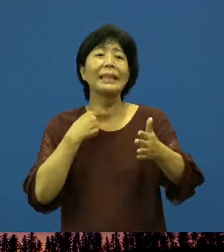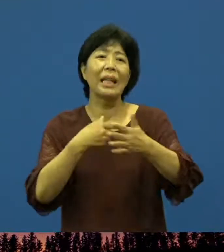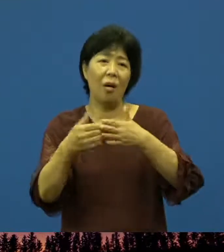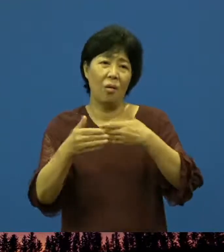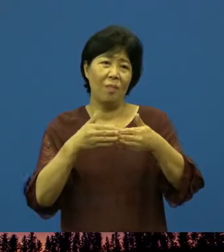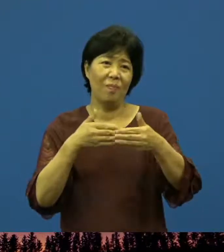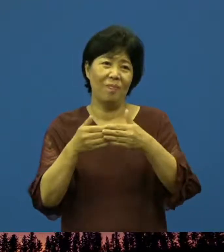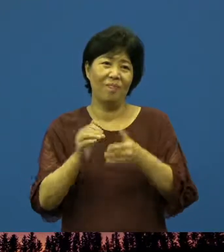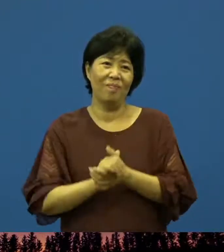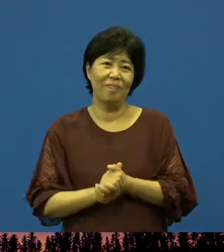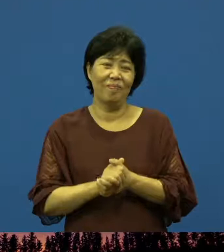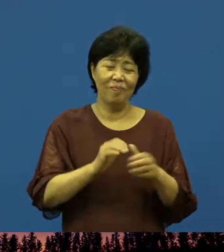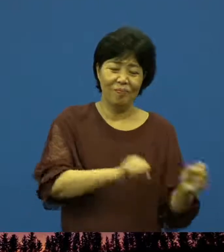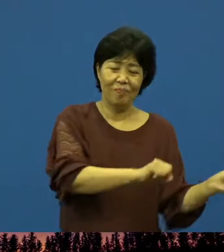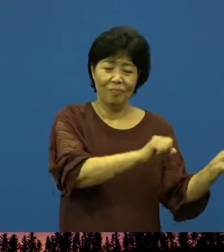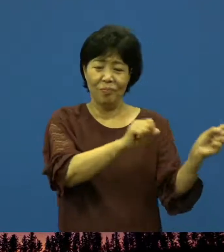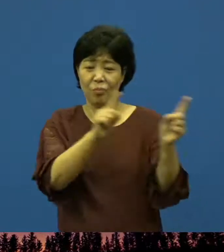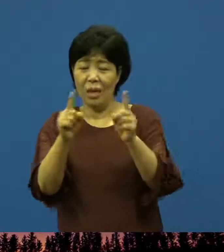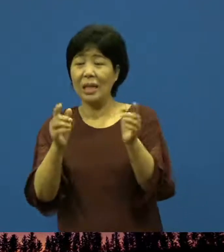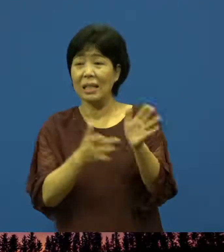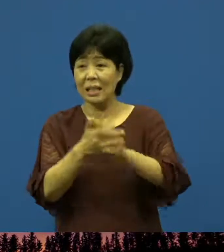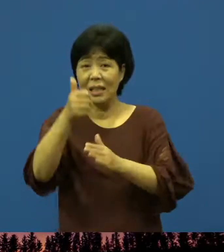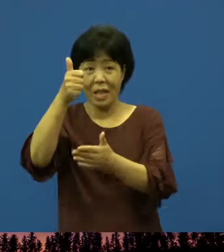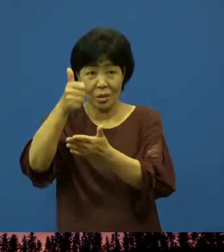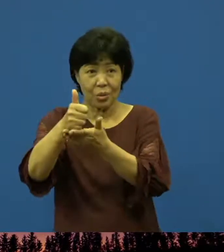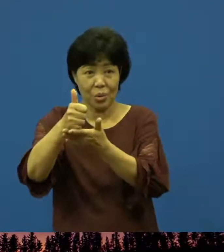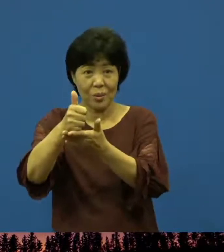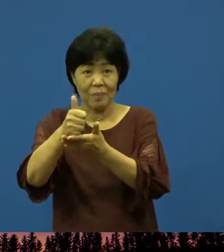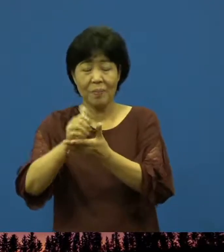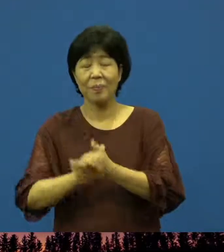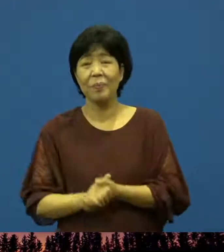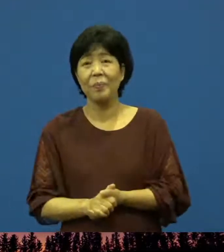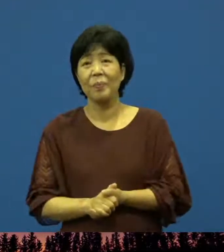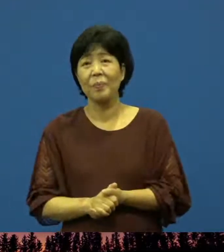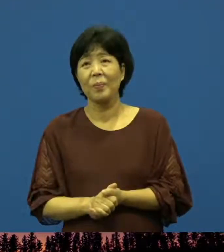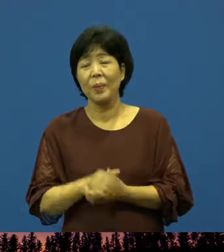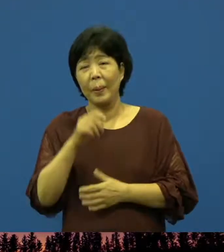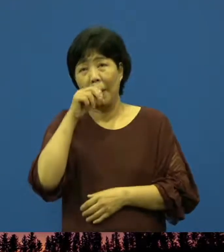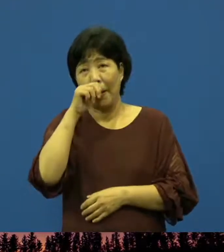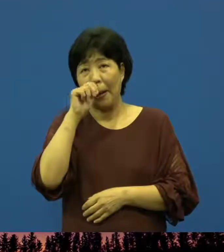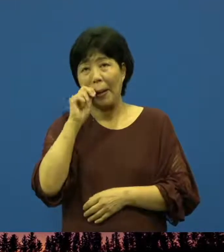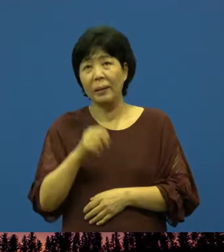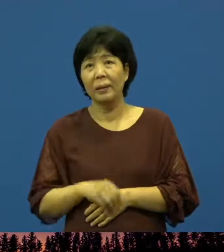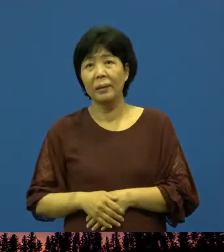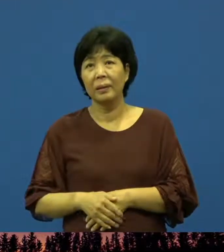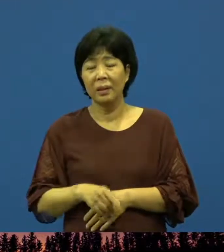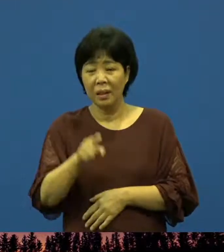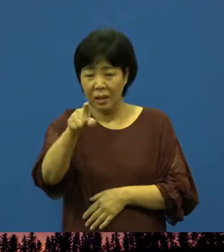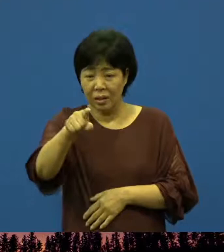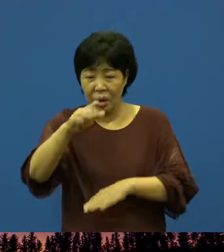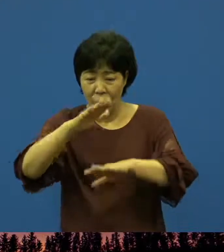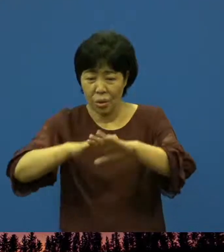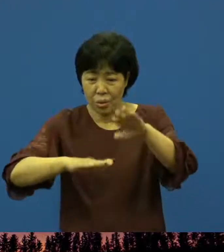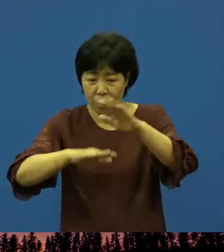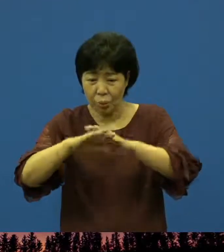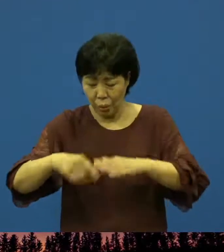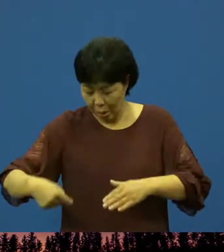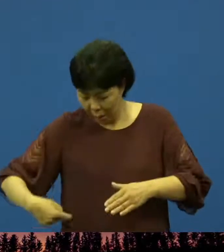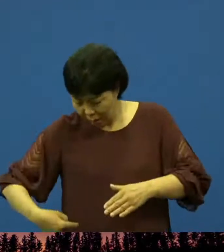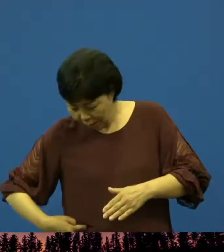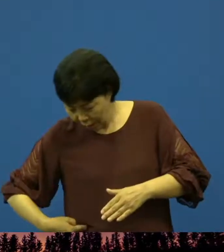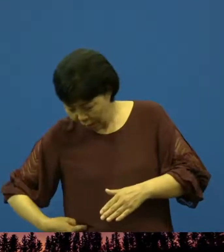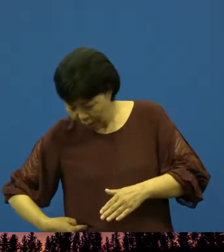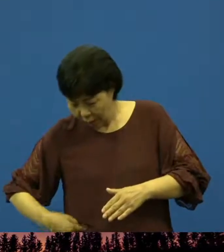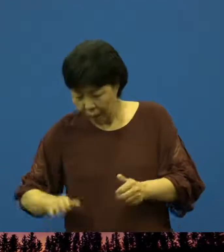부활하신 예수님께서는 도마에게도 너의 손으로 내 손과 내 옆구리를